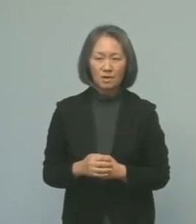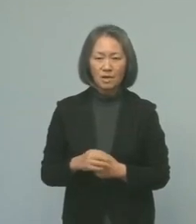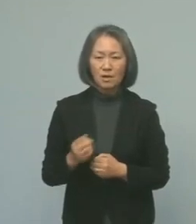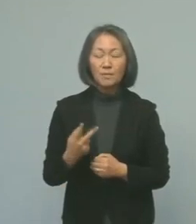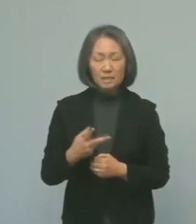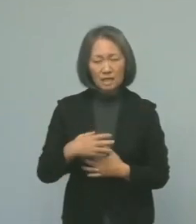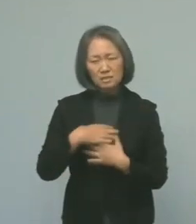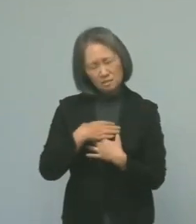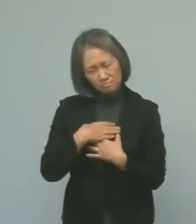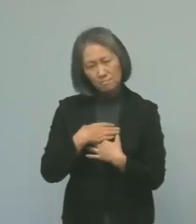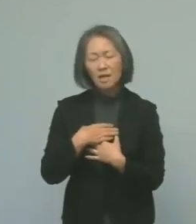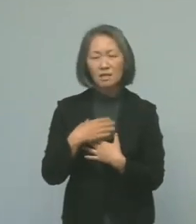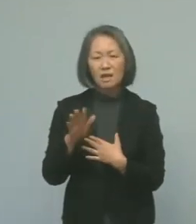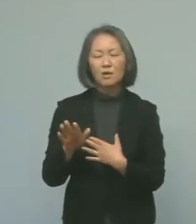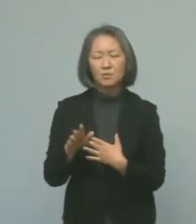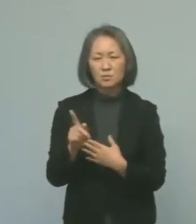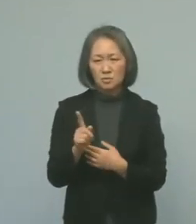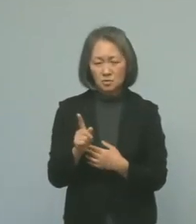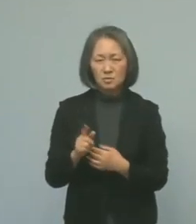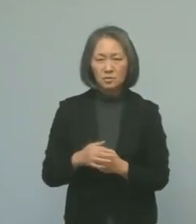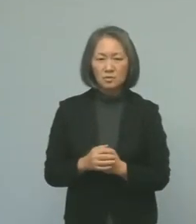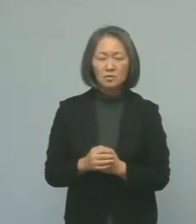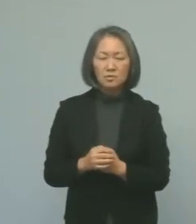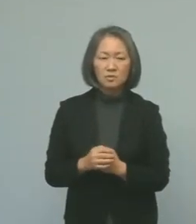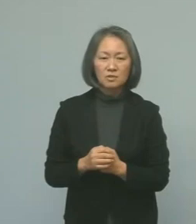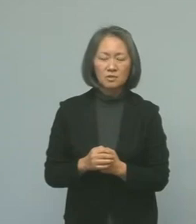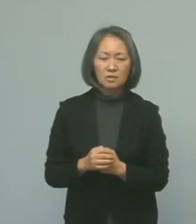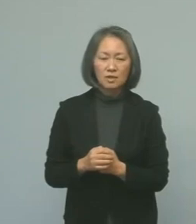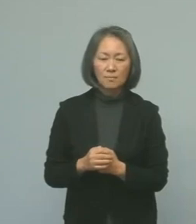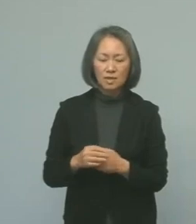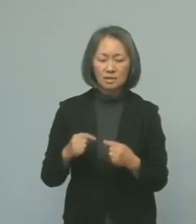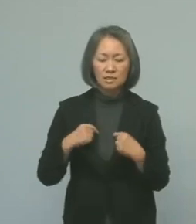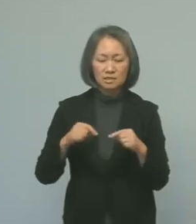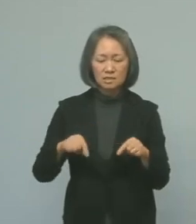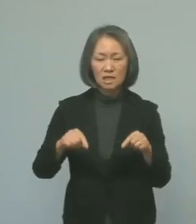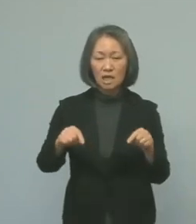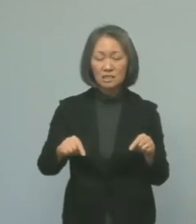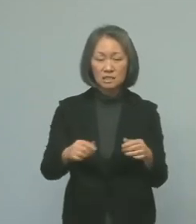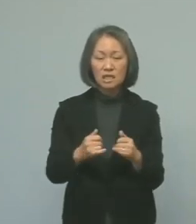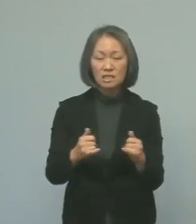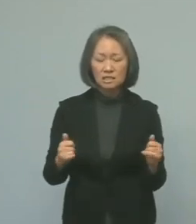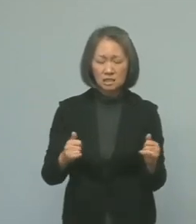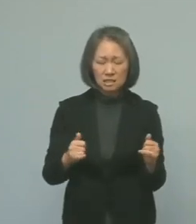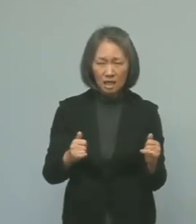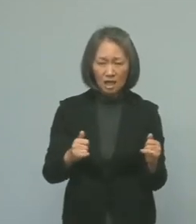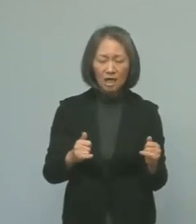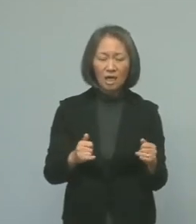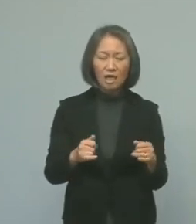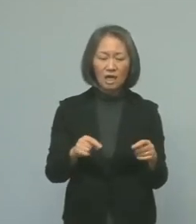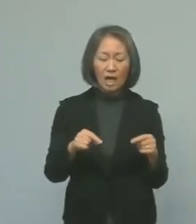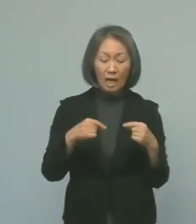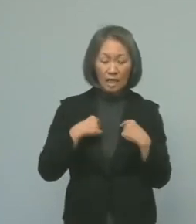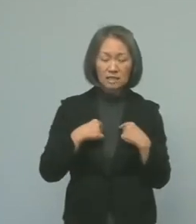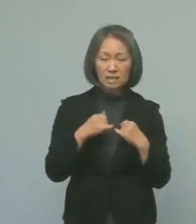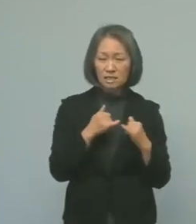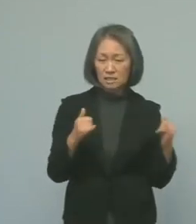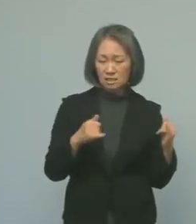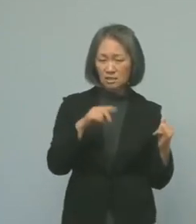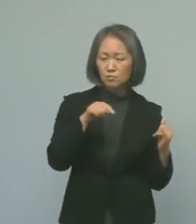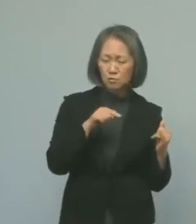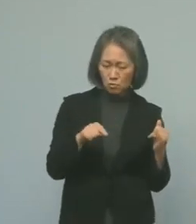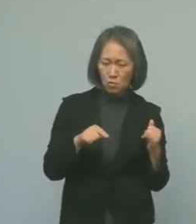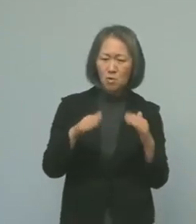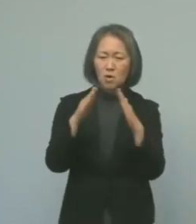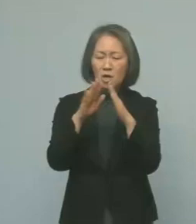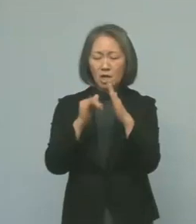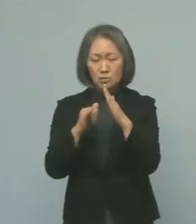配なのはですね、やっぱり、感染者の方、そのご家族、そして職場会社